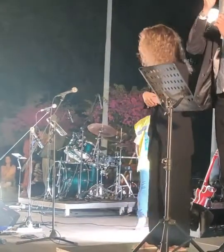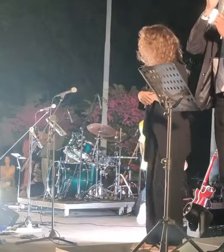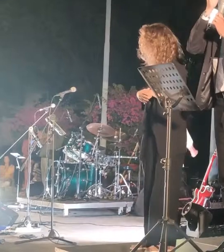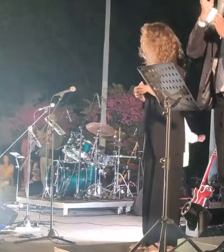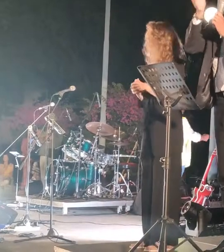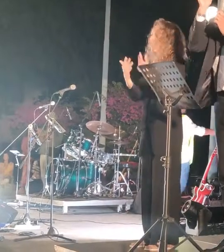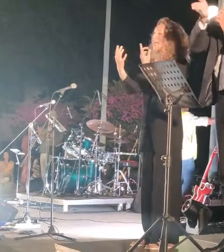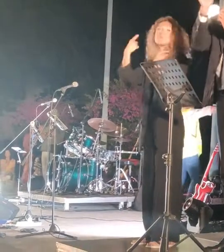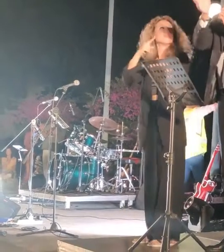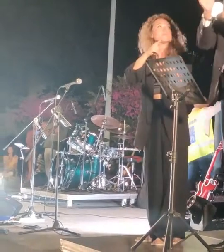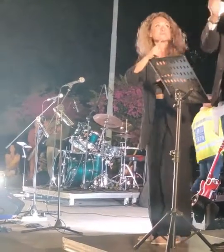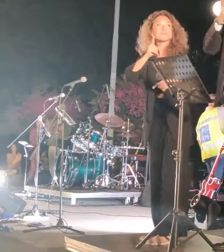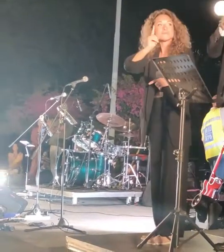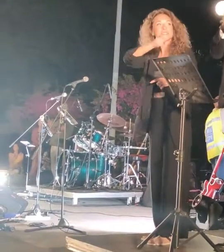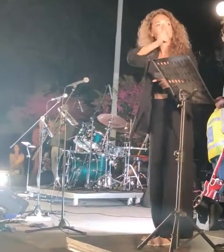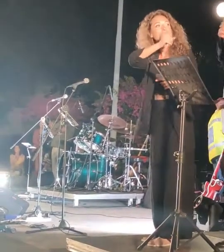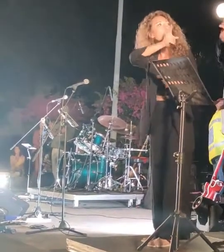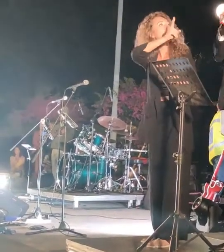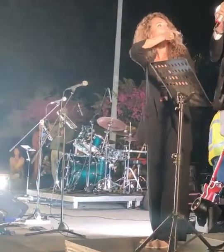Quindi questo è Federico e questo è De Luca.